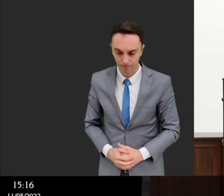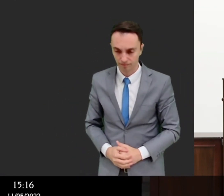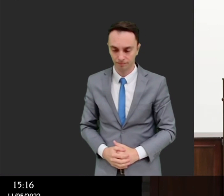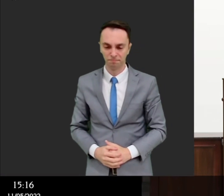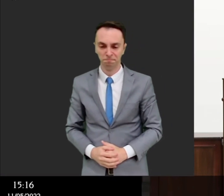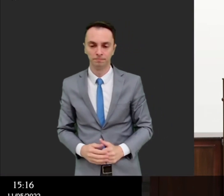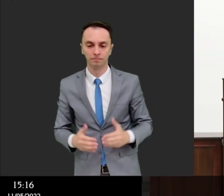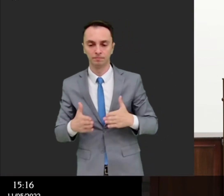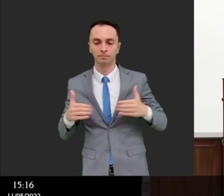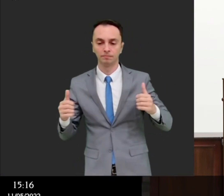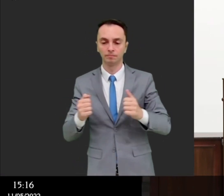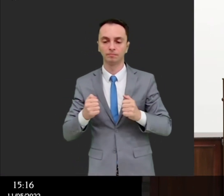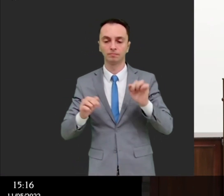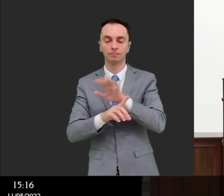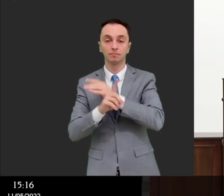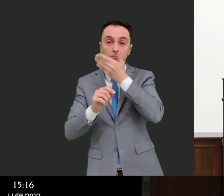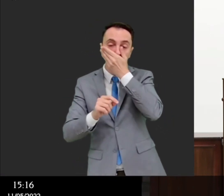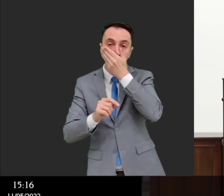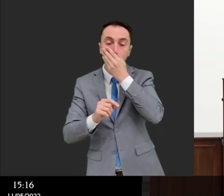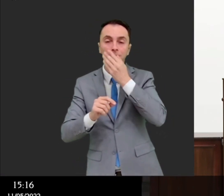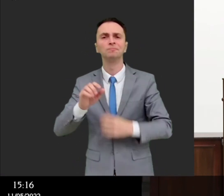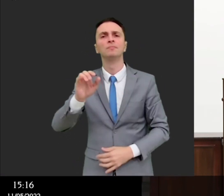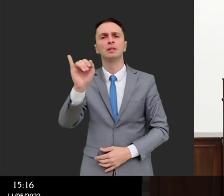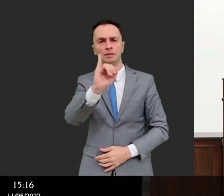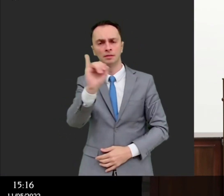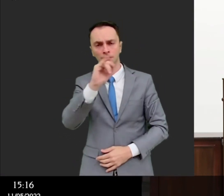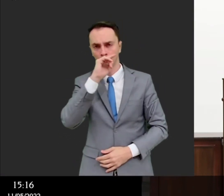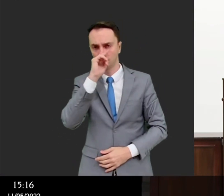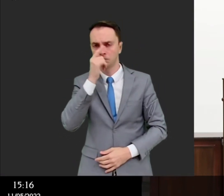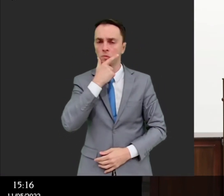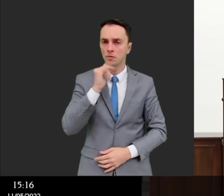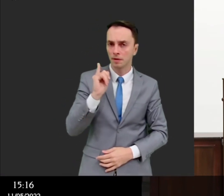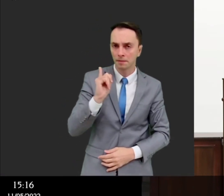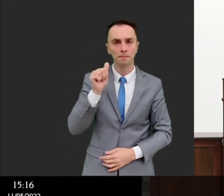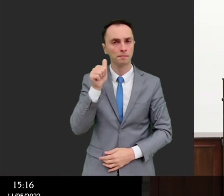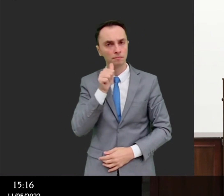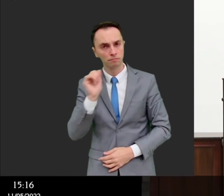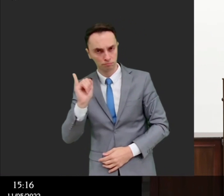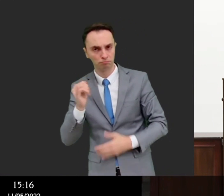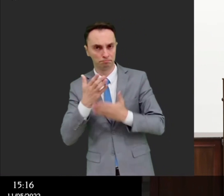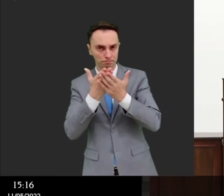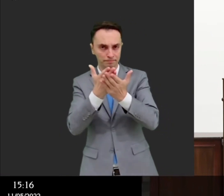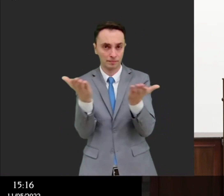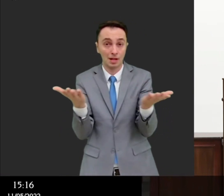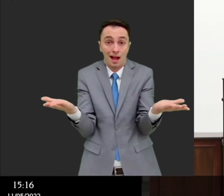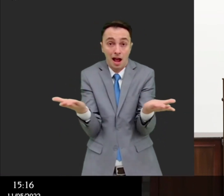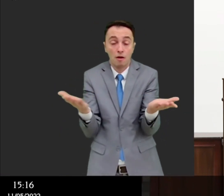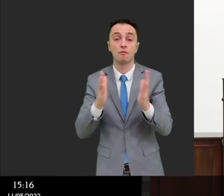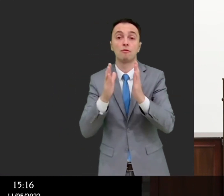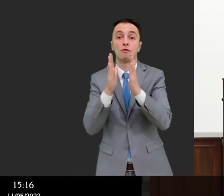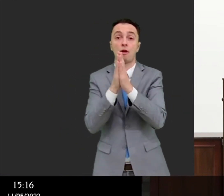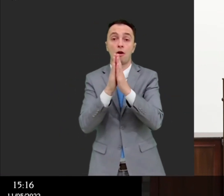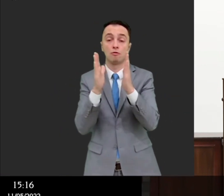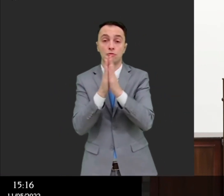louvado seja Deus. Queridos irmãos e irmãs, agora nós vamos todos orar a Deus juntos,